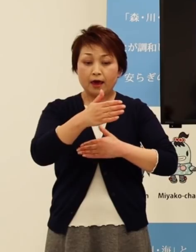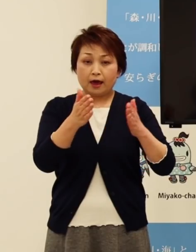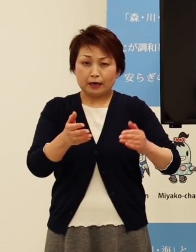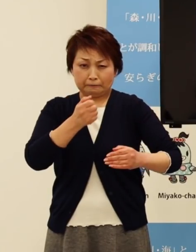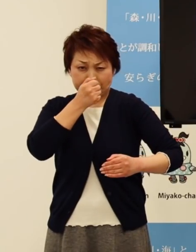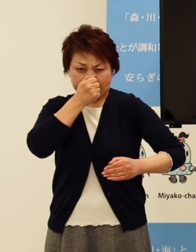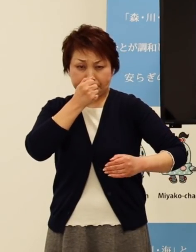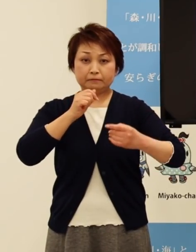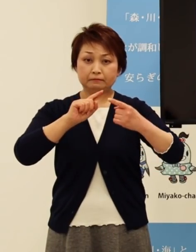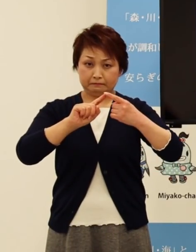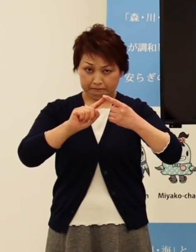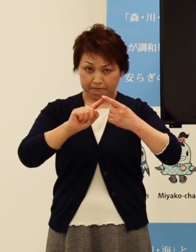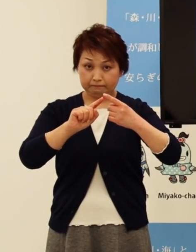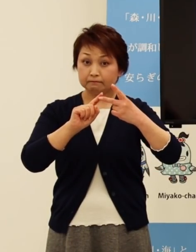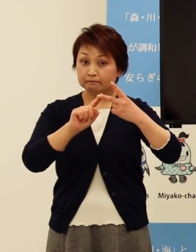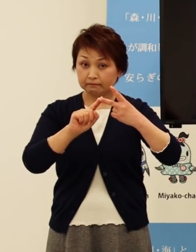密集、